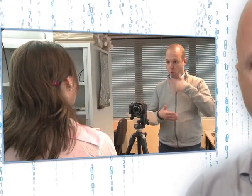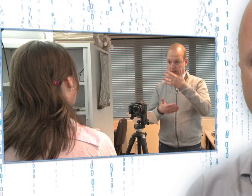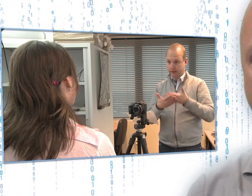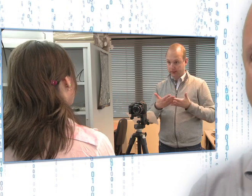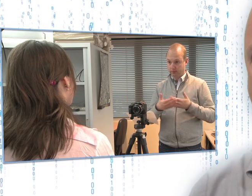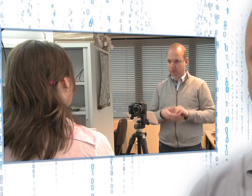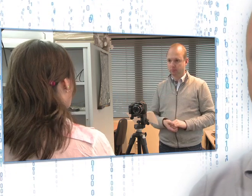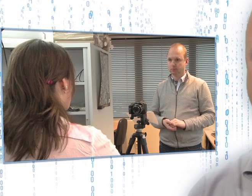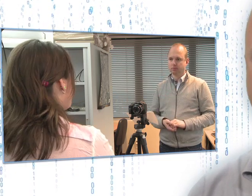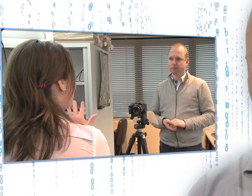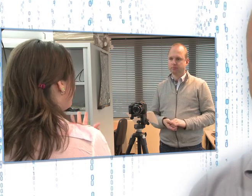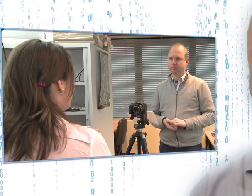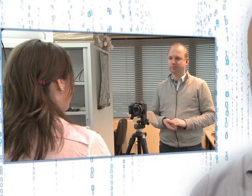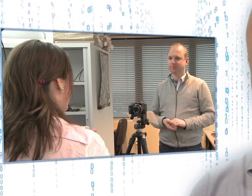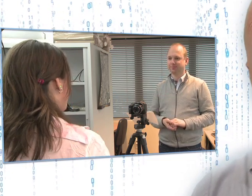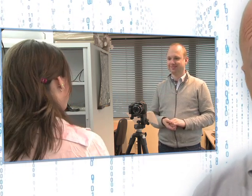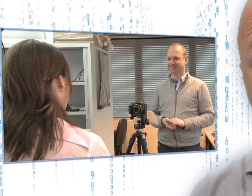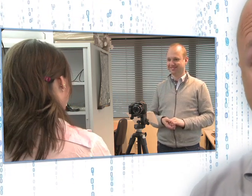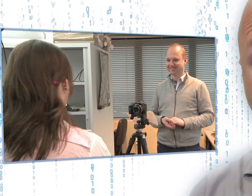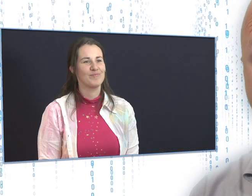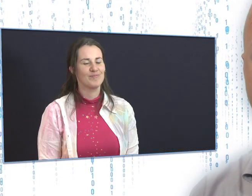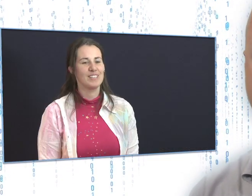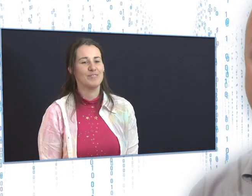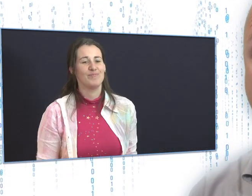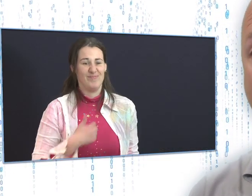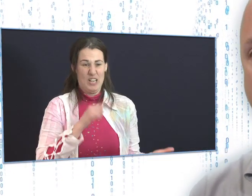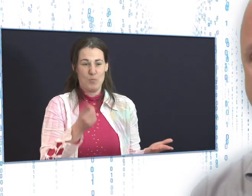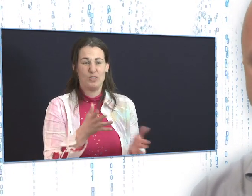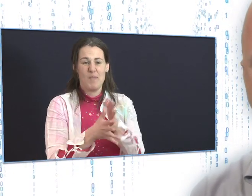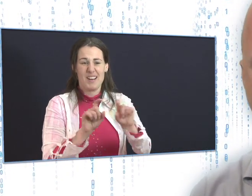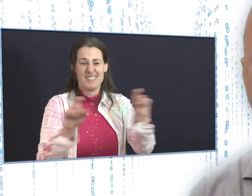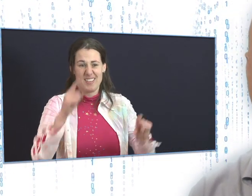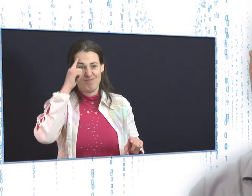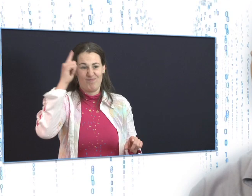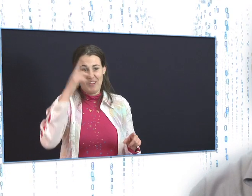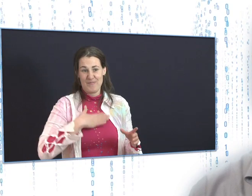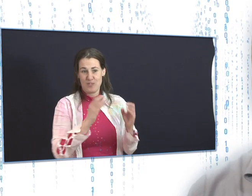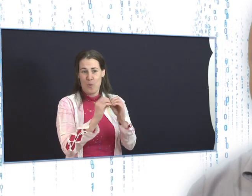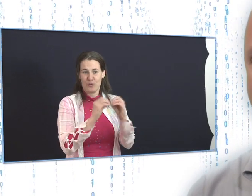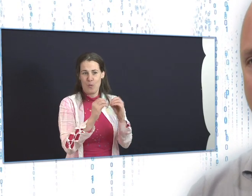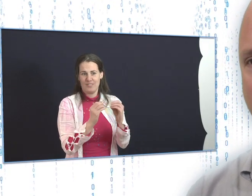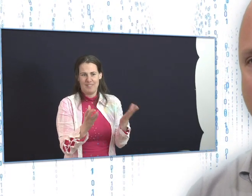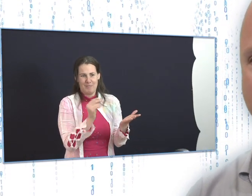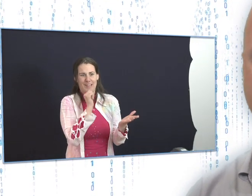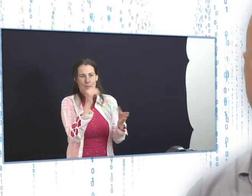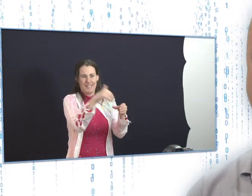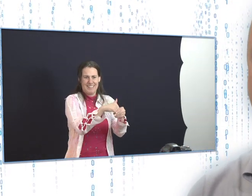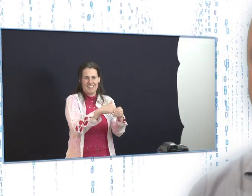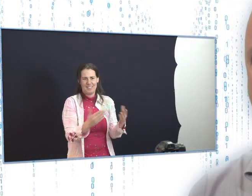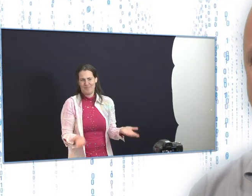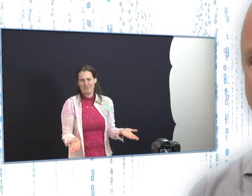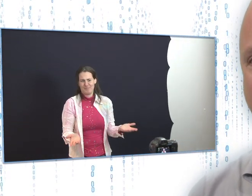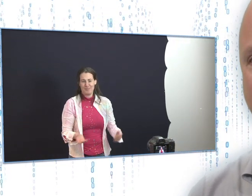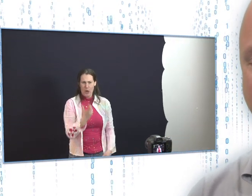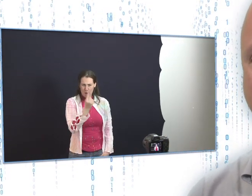grappig bijvoorbeeld dan zou je dat met een Nederlandse woord grappig kunnen labelen. Maar ook met geestig of leuk of gevat